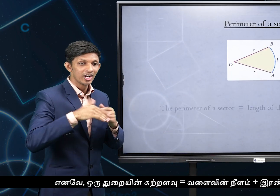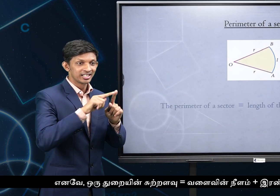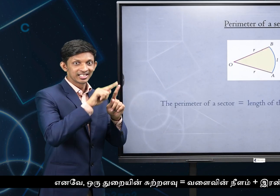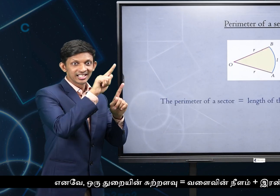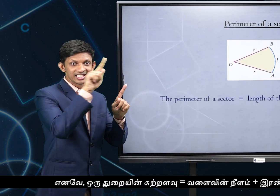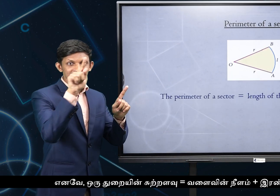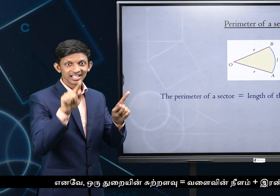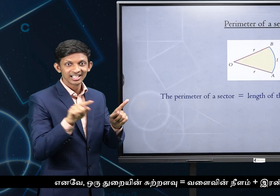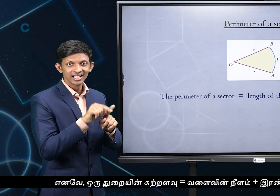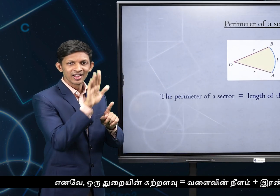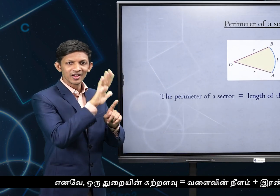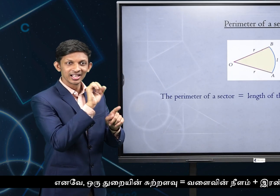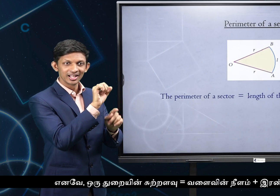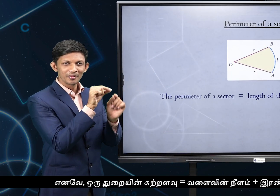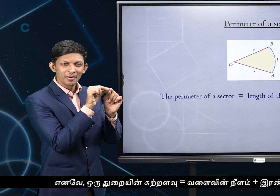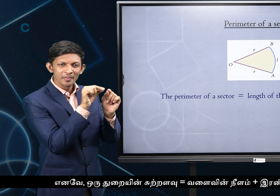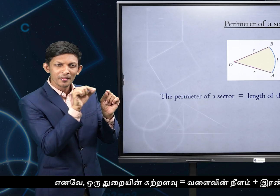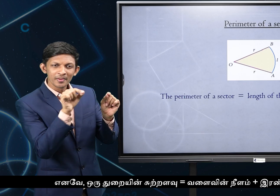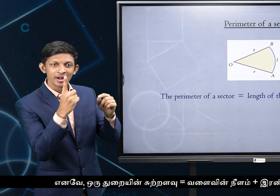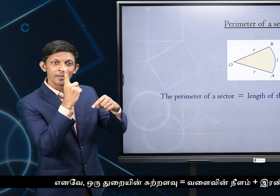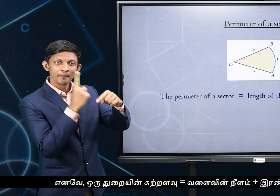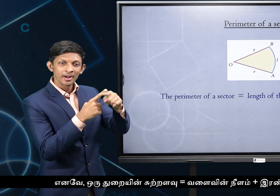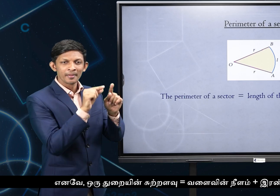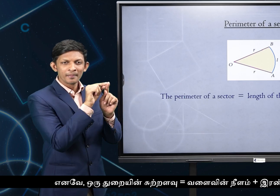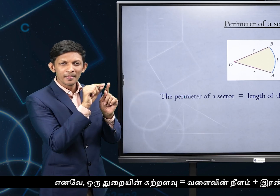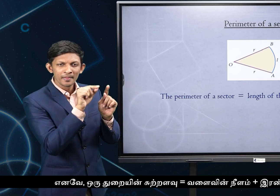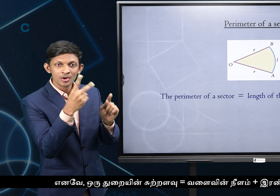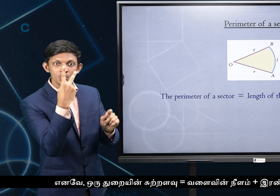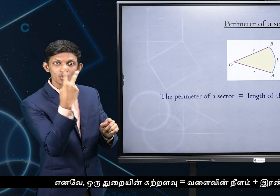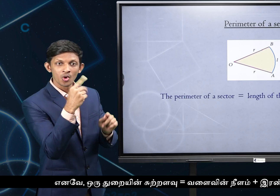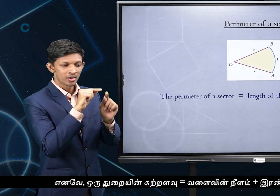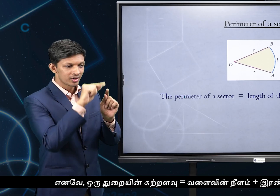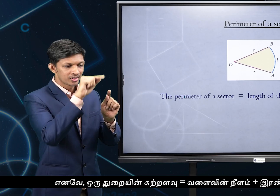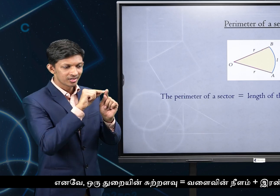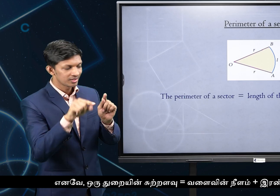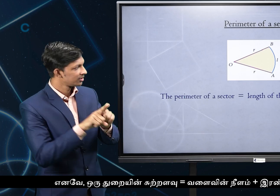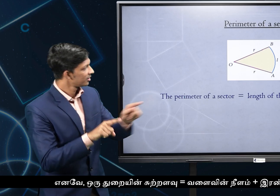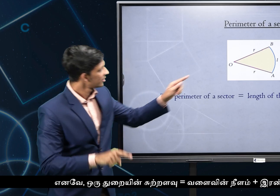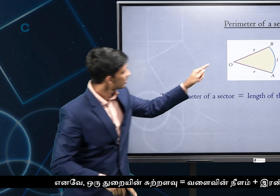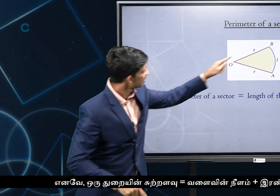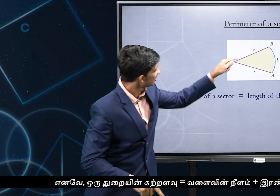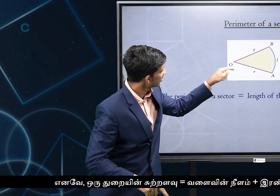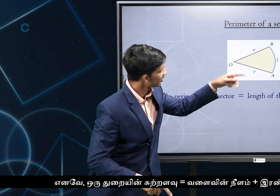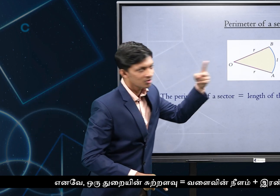எனவே ஒரு துறையின் சுற்றளவு ஈடு வளைவின் நீளம் கூட்டல் 2 ஆரங்களின்